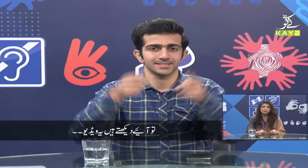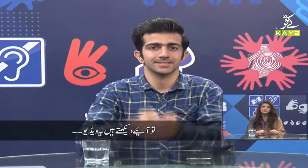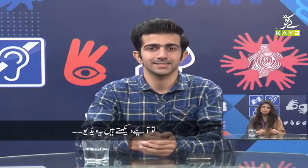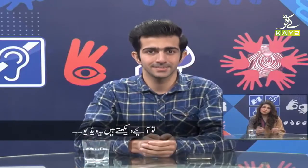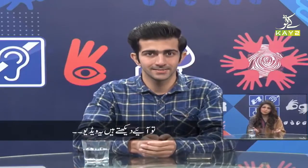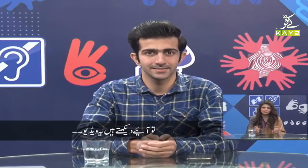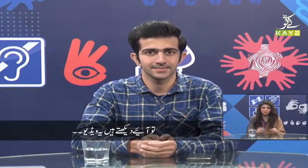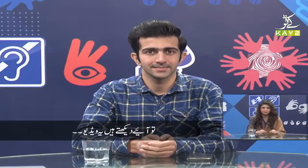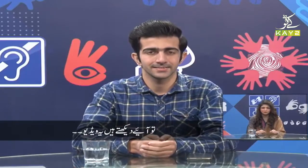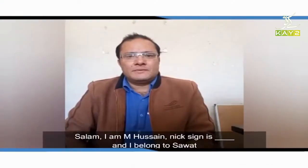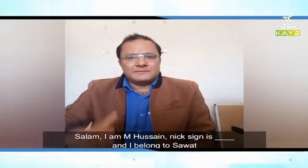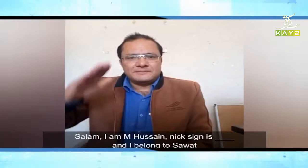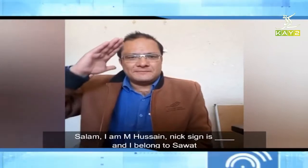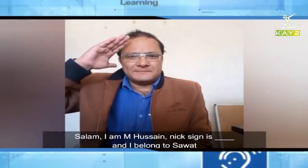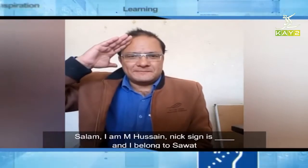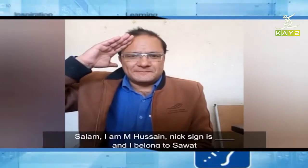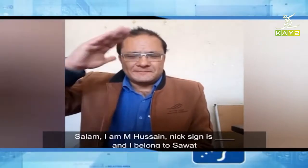तो चलें उनसे मिलवाते हैं आपको।